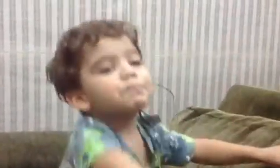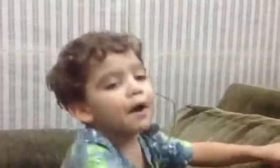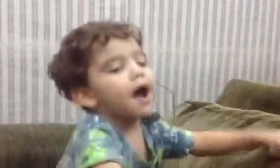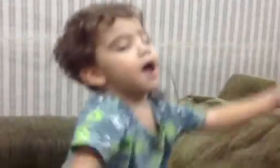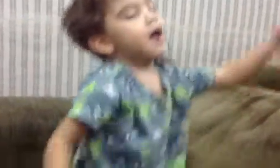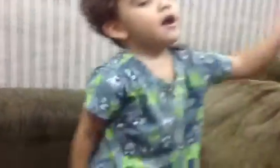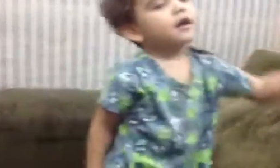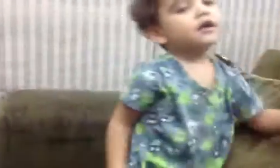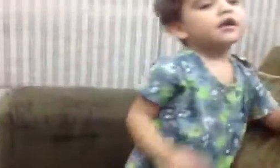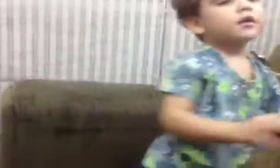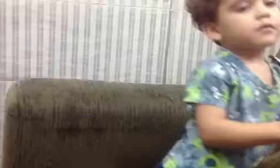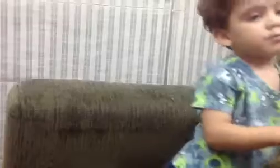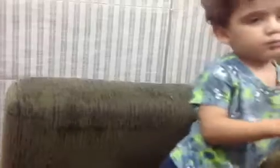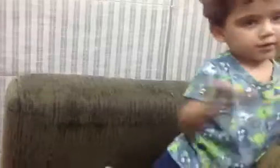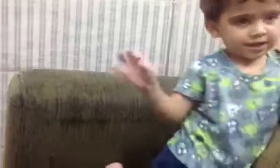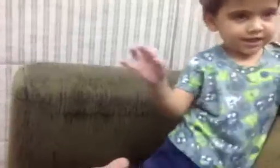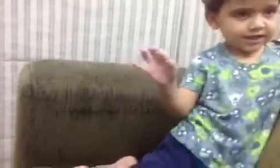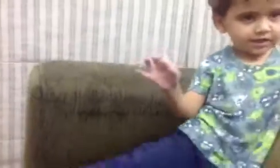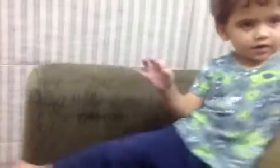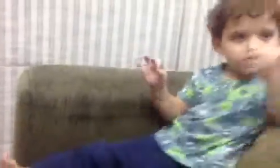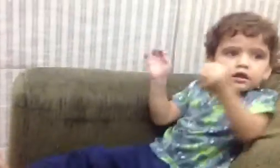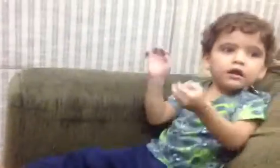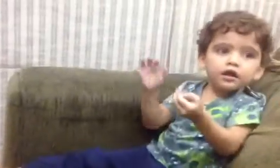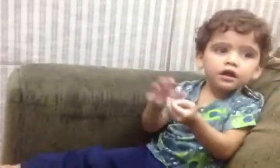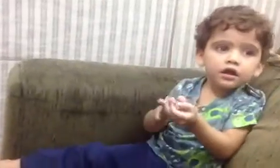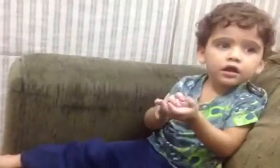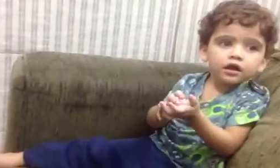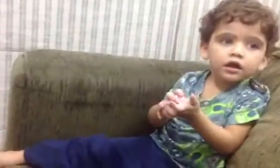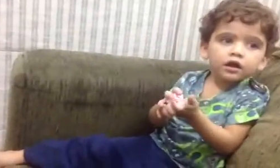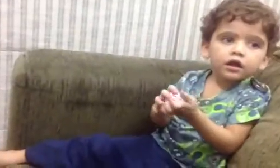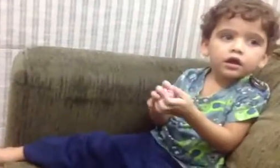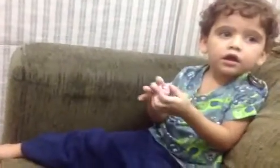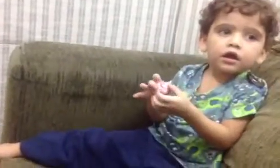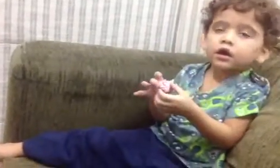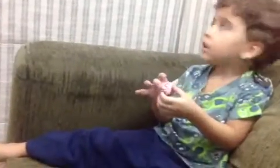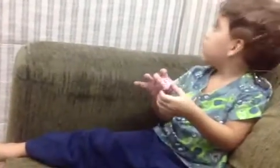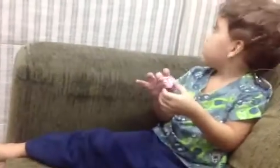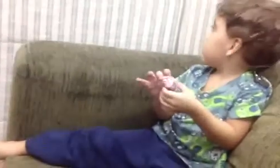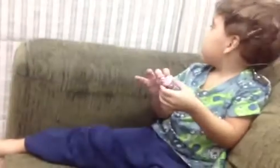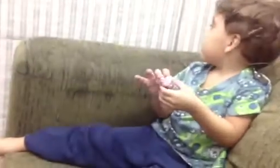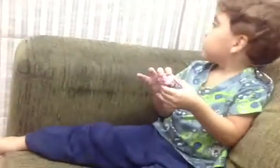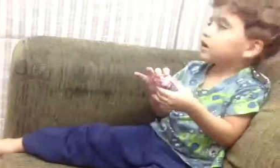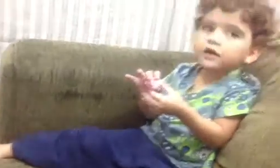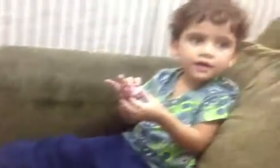Você vai me dar, mas está de noite, olha lá, está de noite.